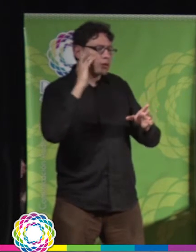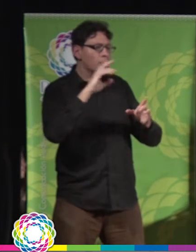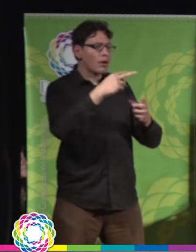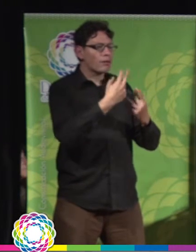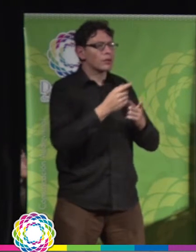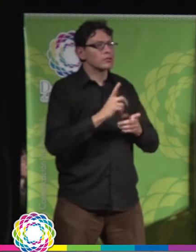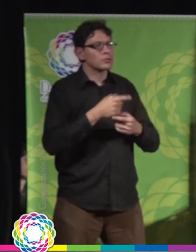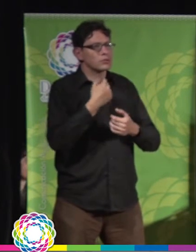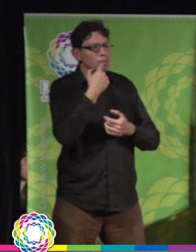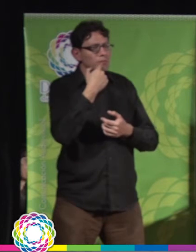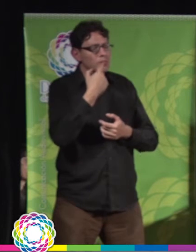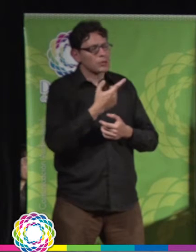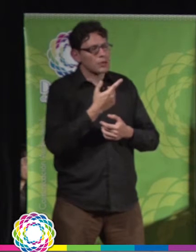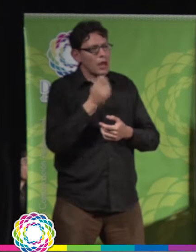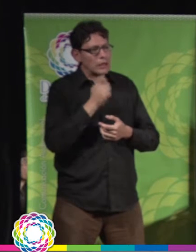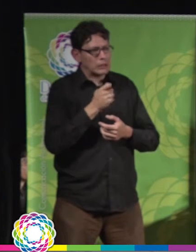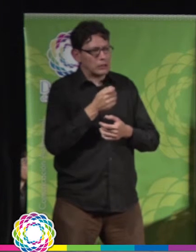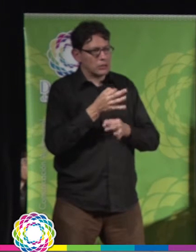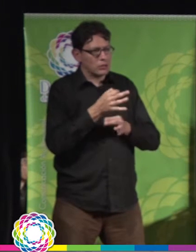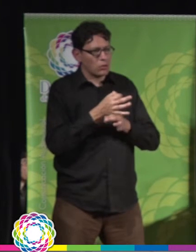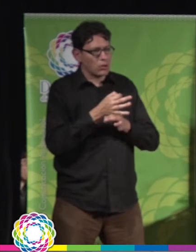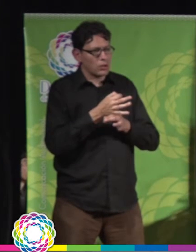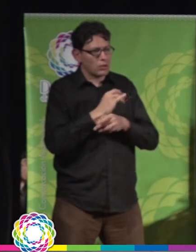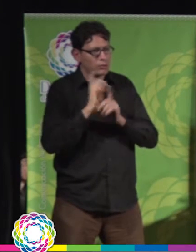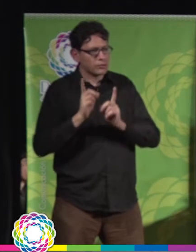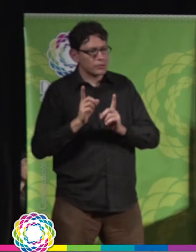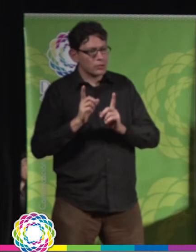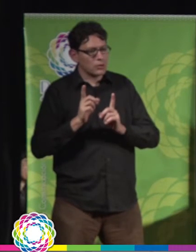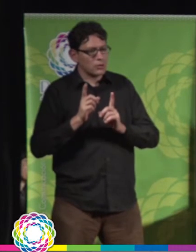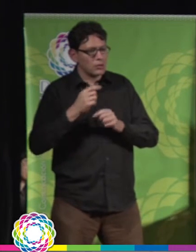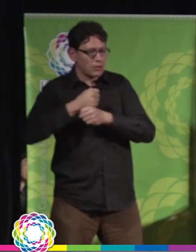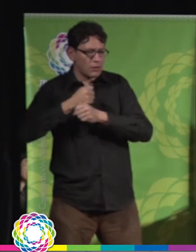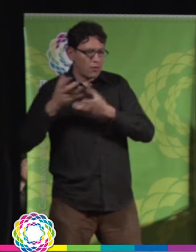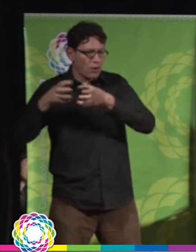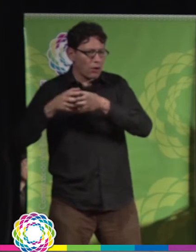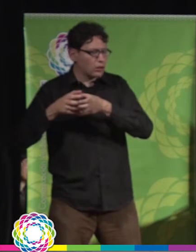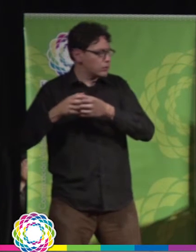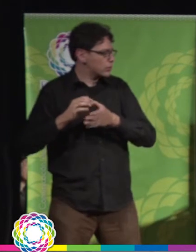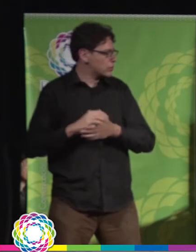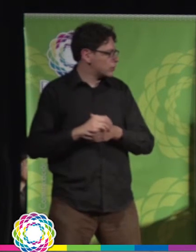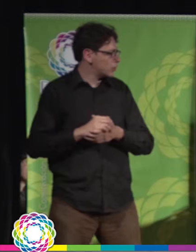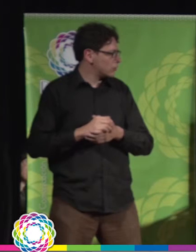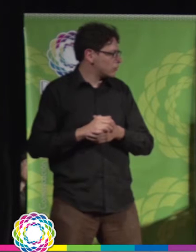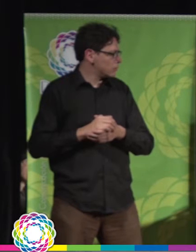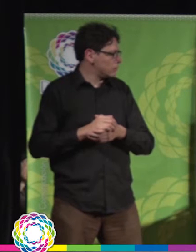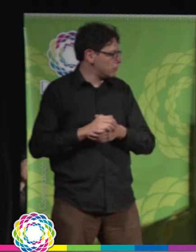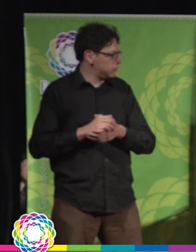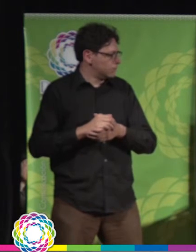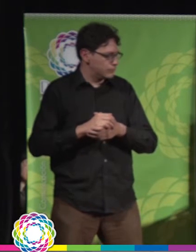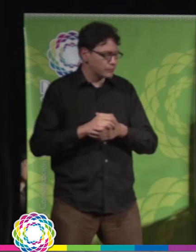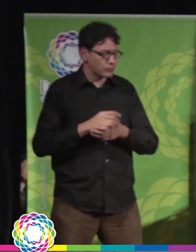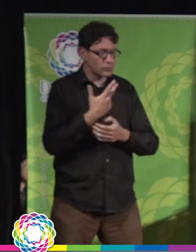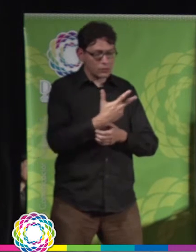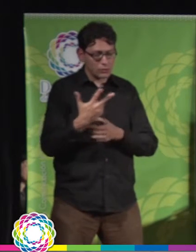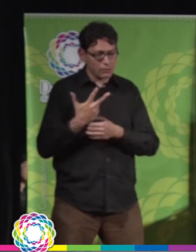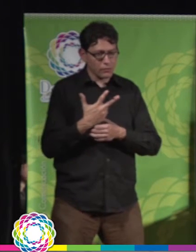ahí pensamos a las escuelas, a los docentes y al sindicalismo. Y en los tres lugares